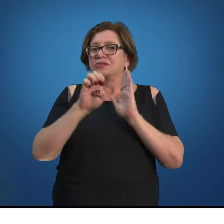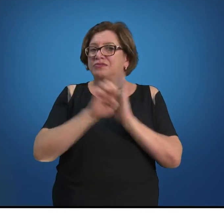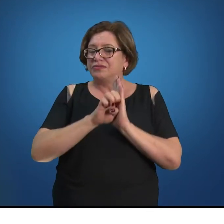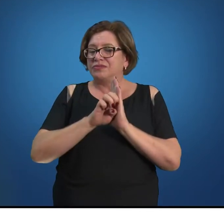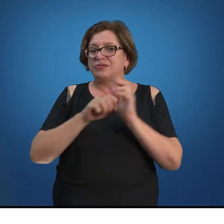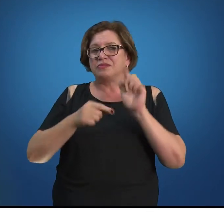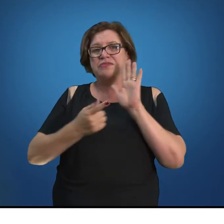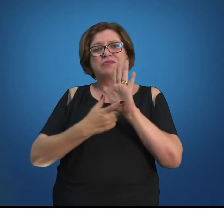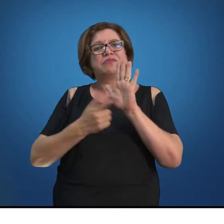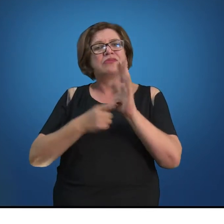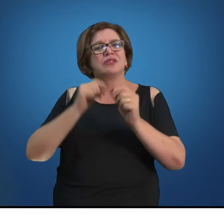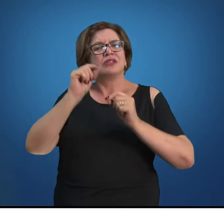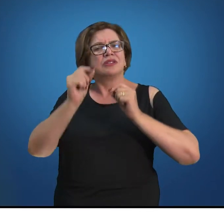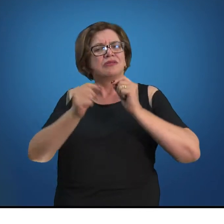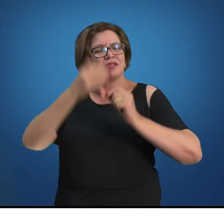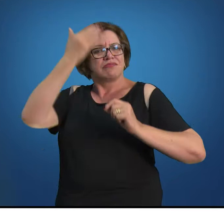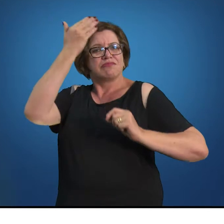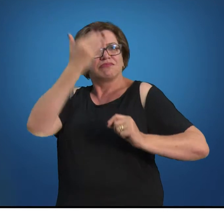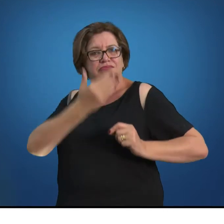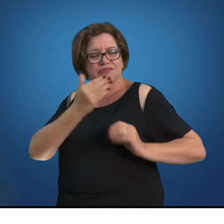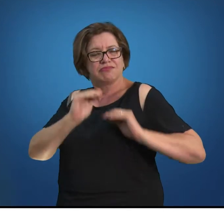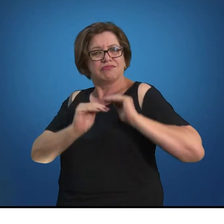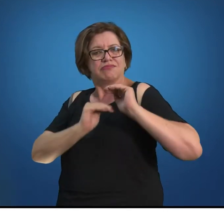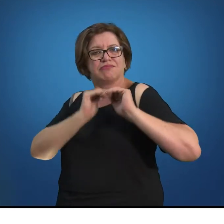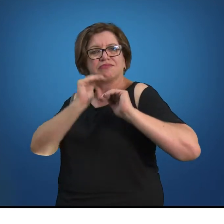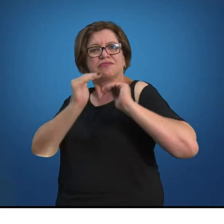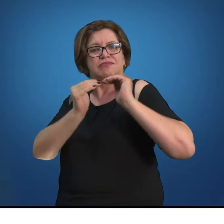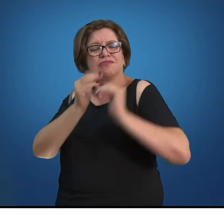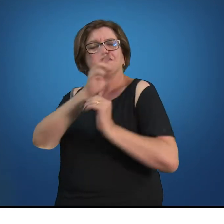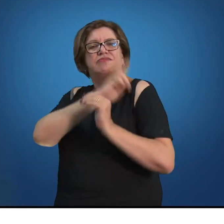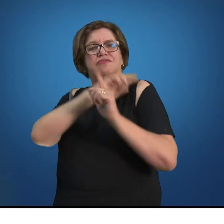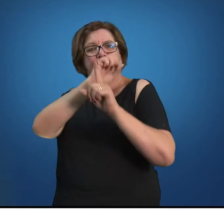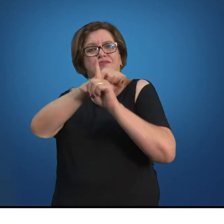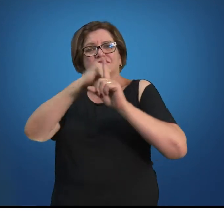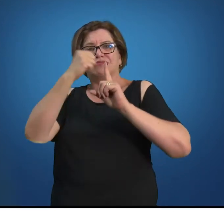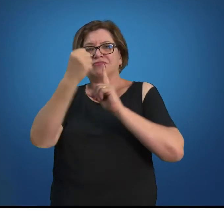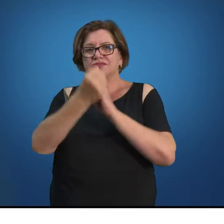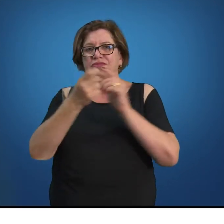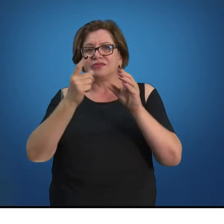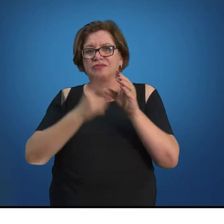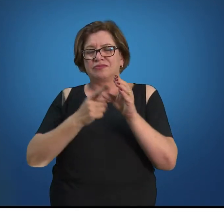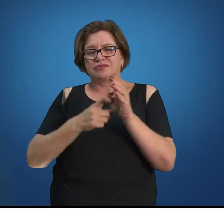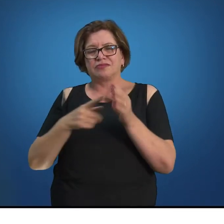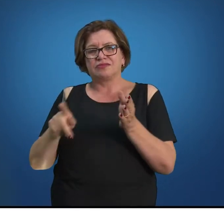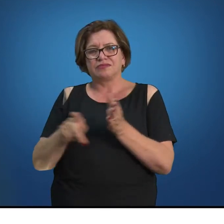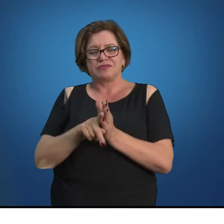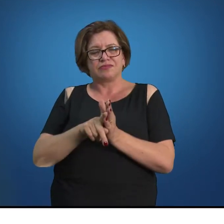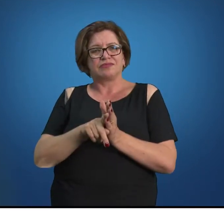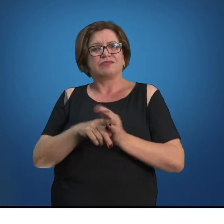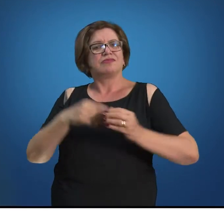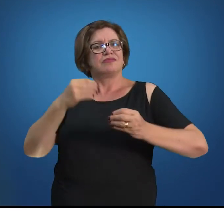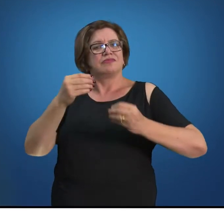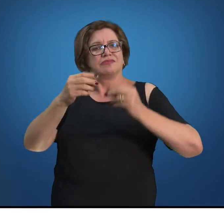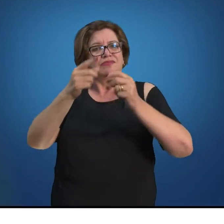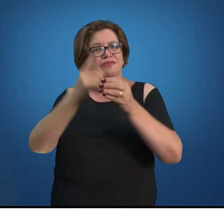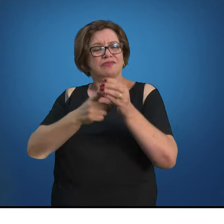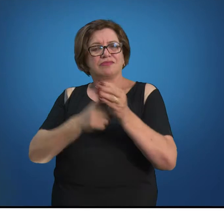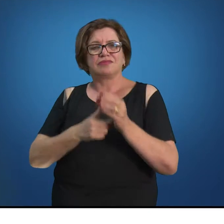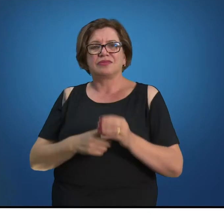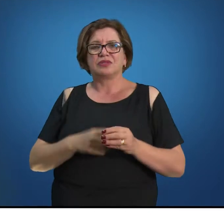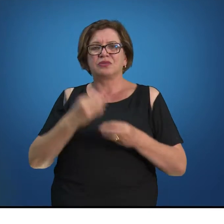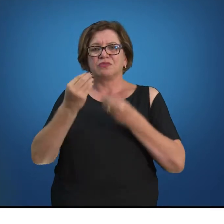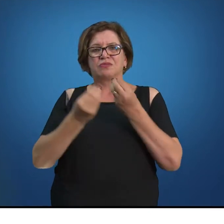município para garantir o pleno desenvolvimento das funções sociais da cidade e da propriedade urbana. E de que modo?